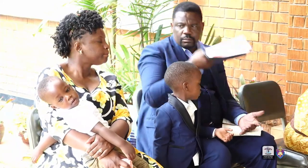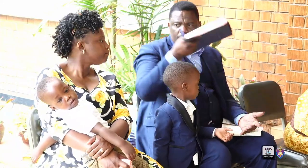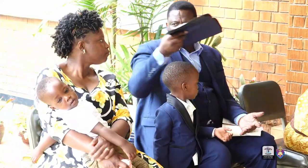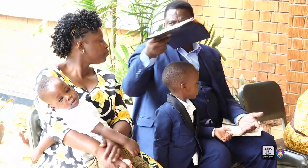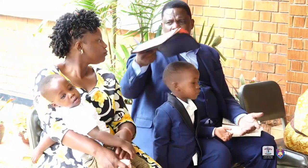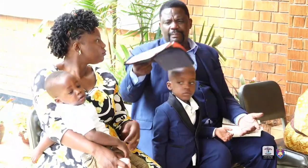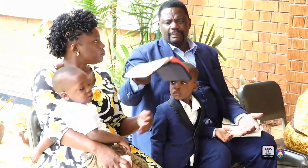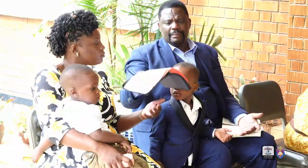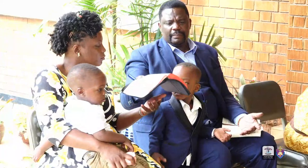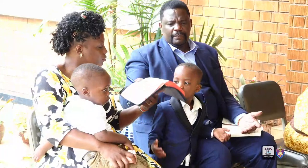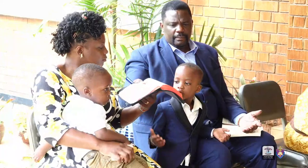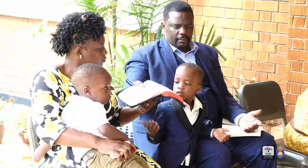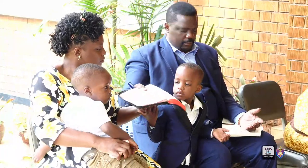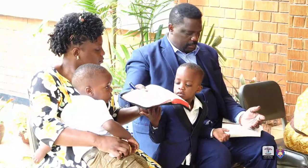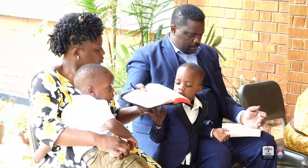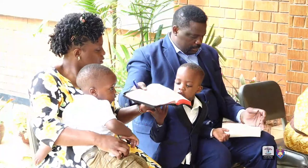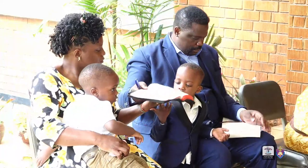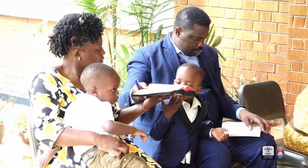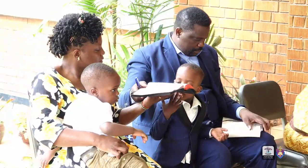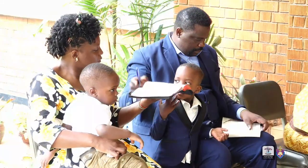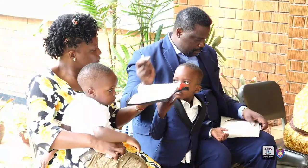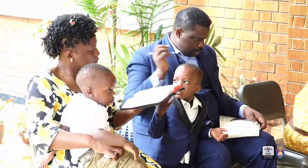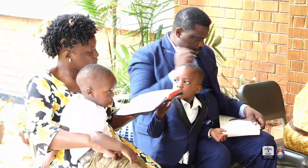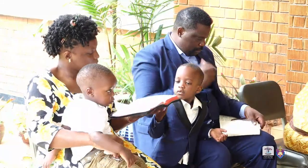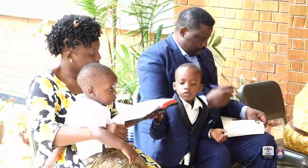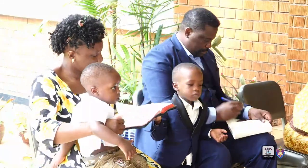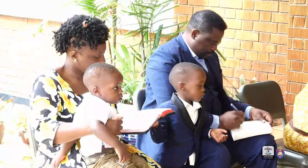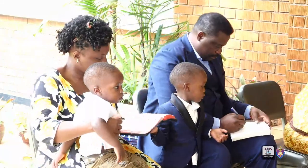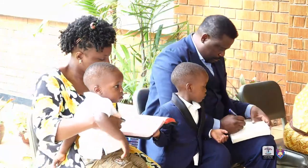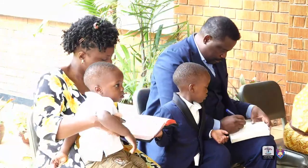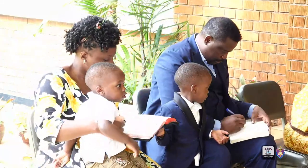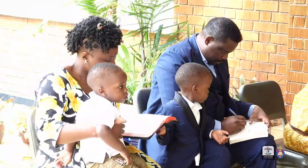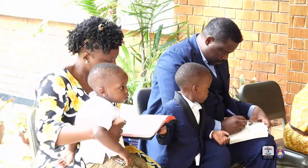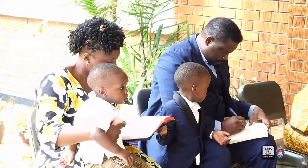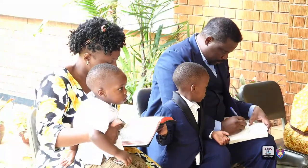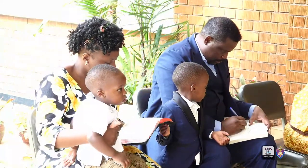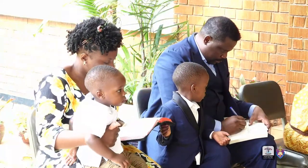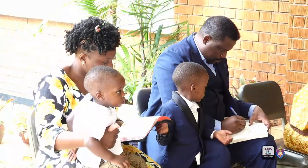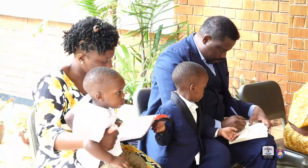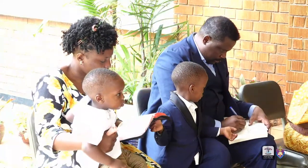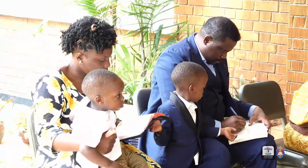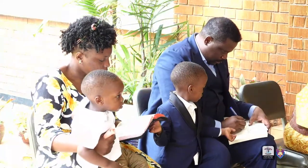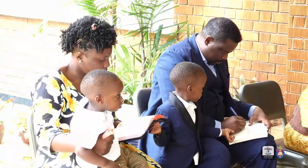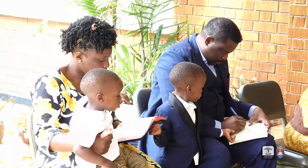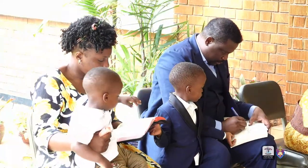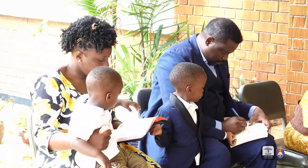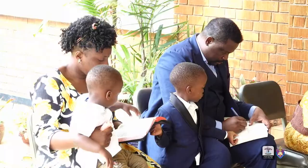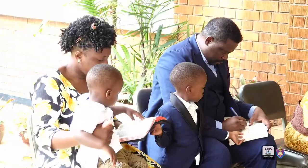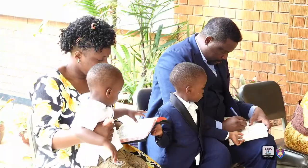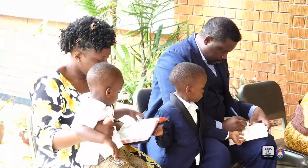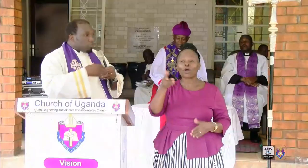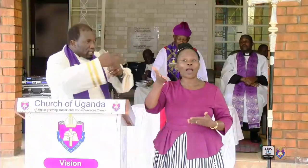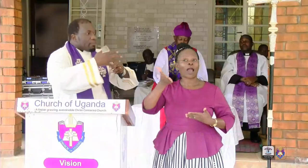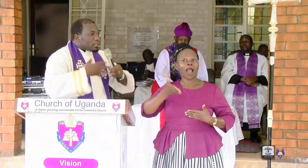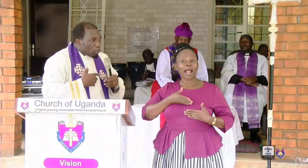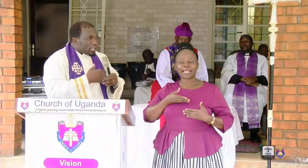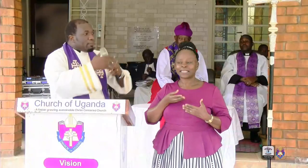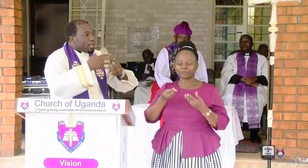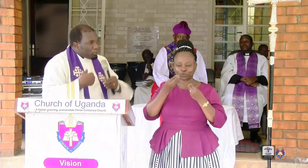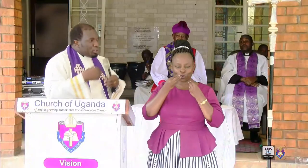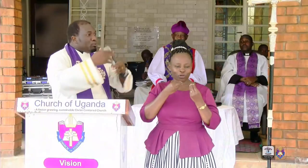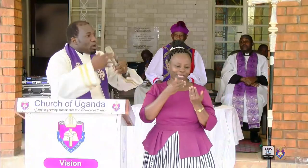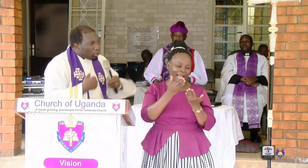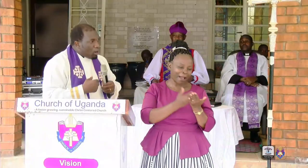Aleluya. Uli emere ya Yesu. Bano. Bano wazanti. Aina. Kulia